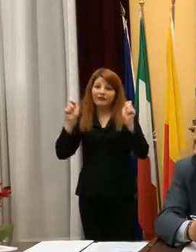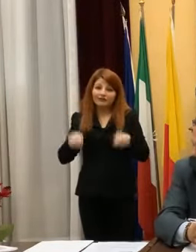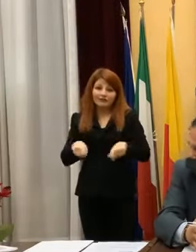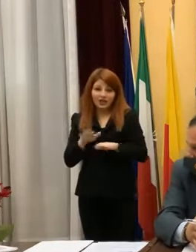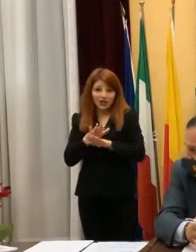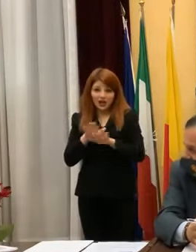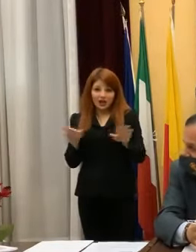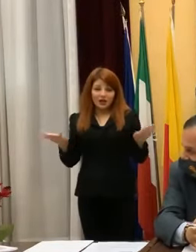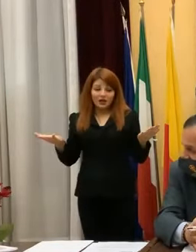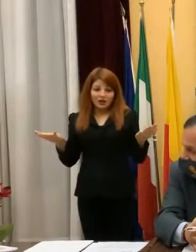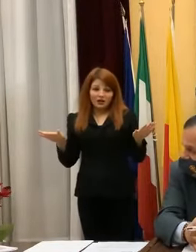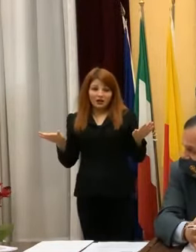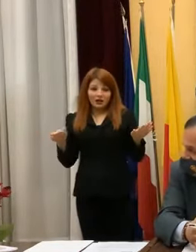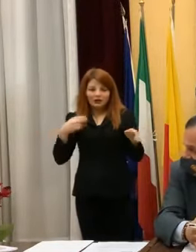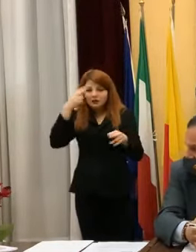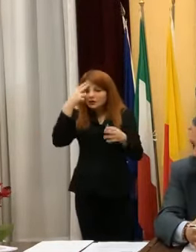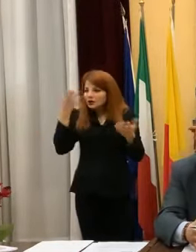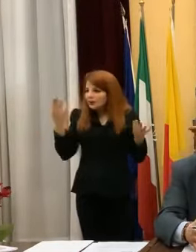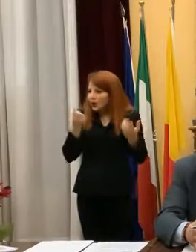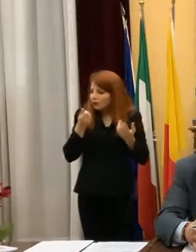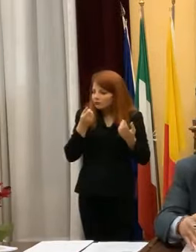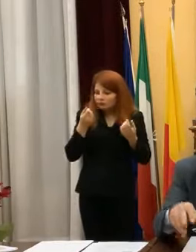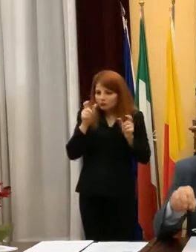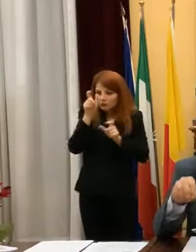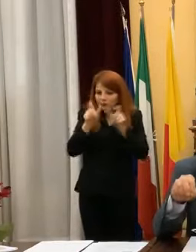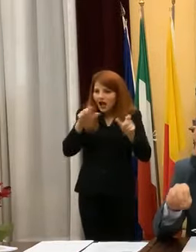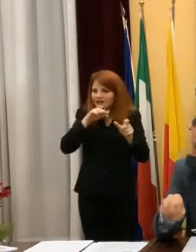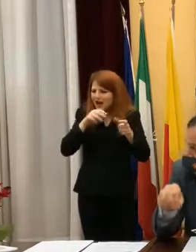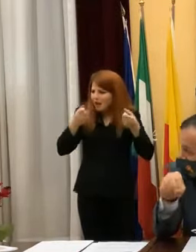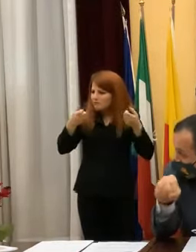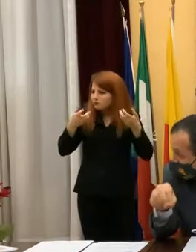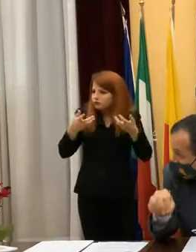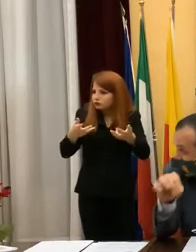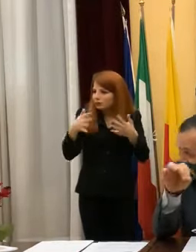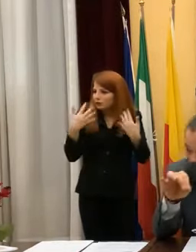non mi ricordo quanti anziani sono morti, 37. proprio